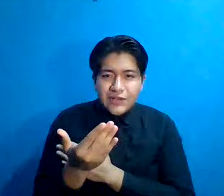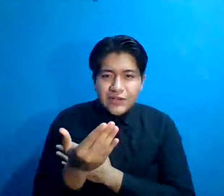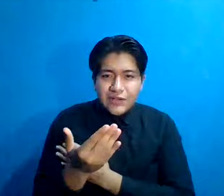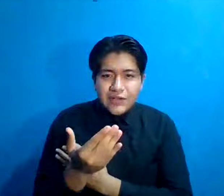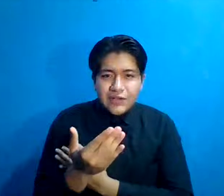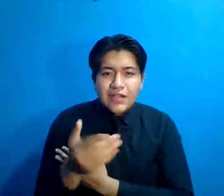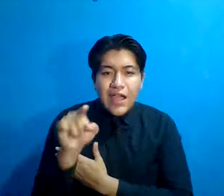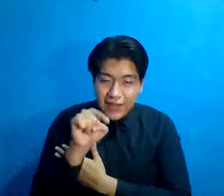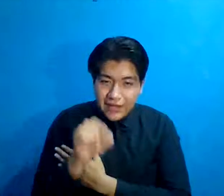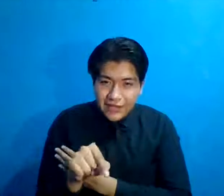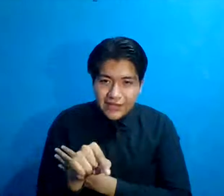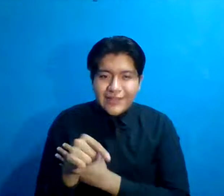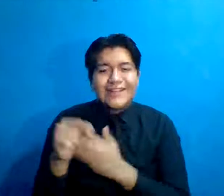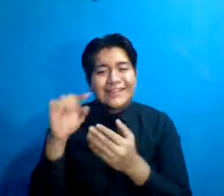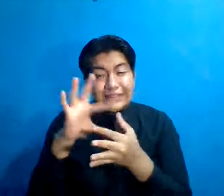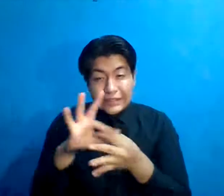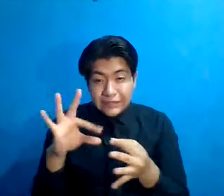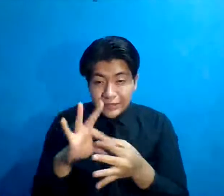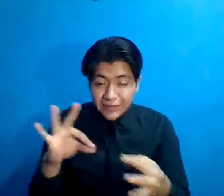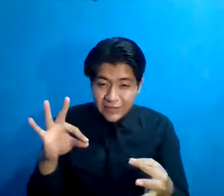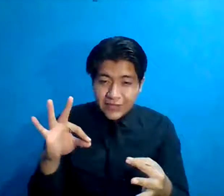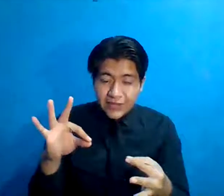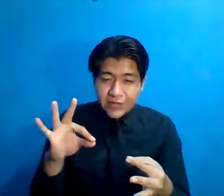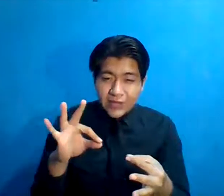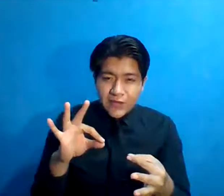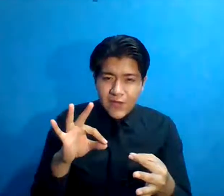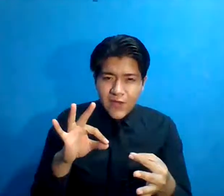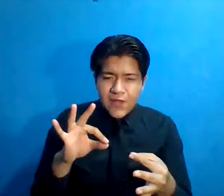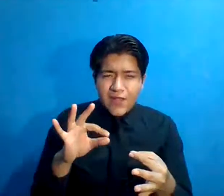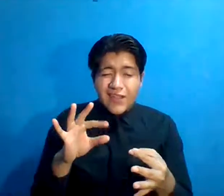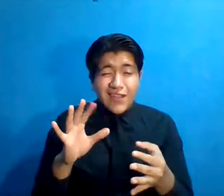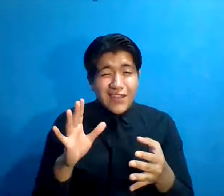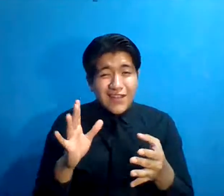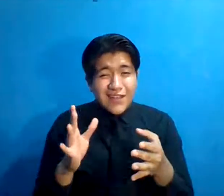pues menciona que